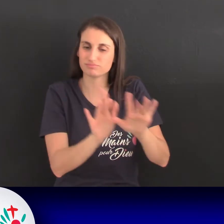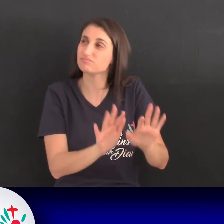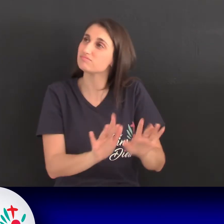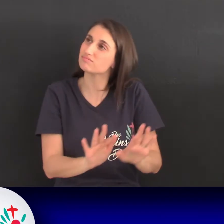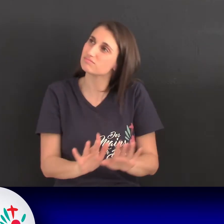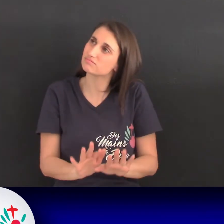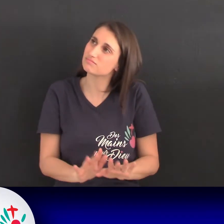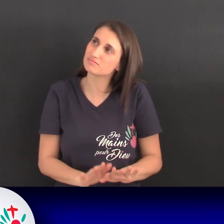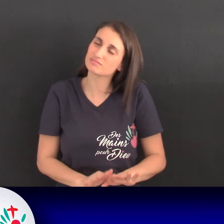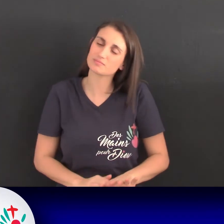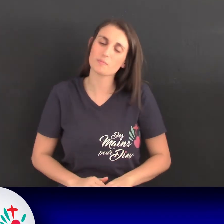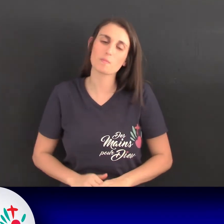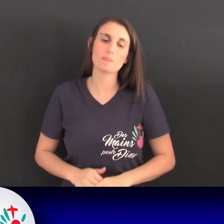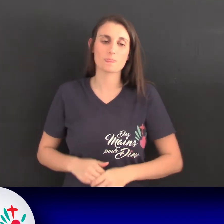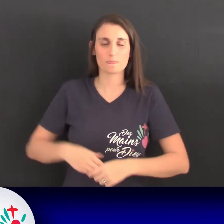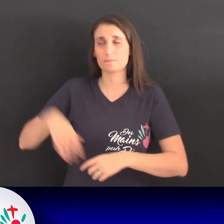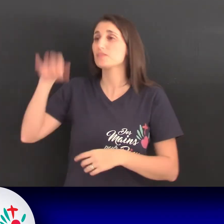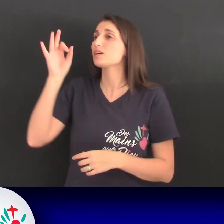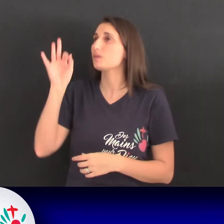amour.